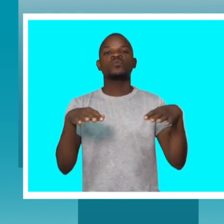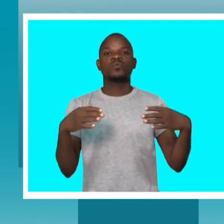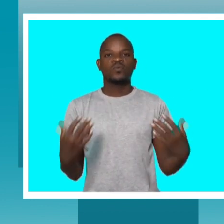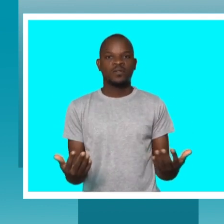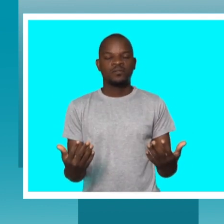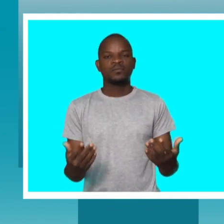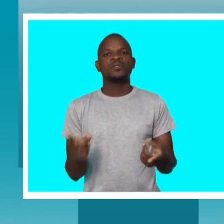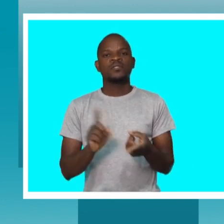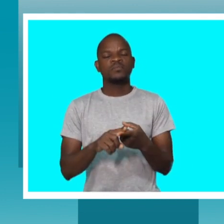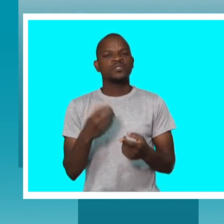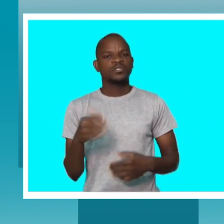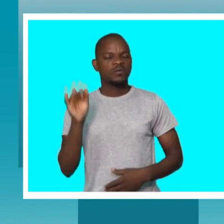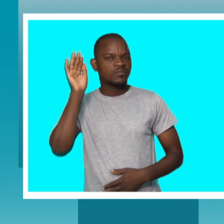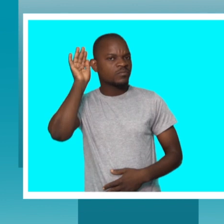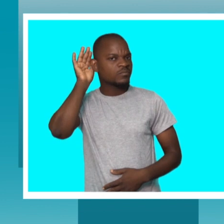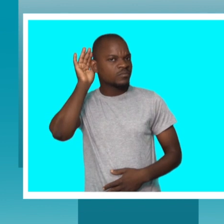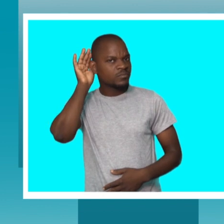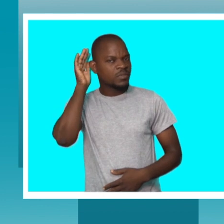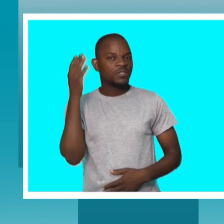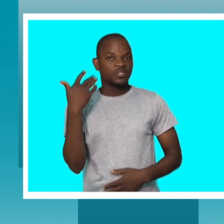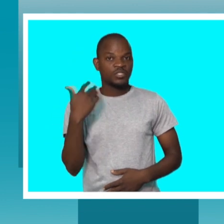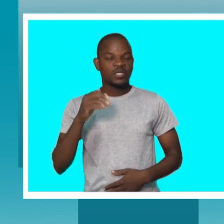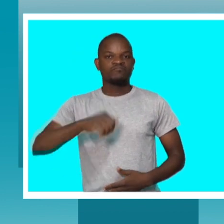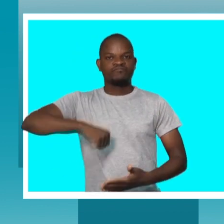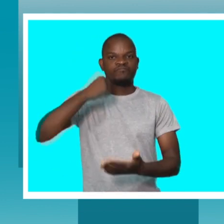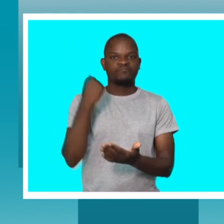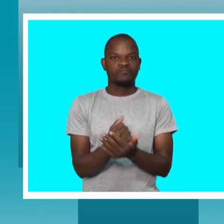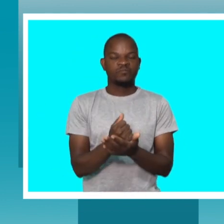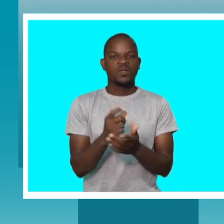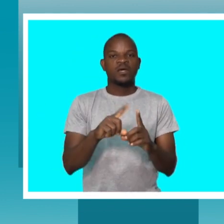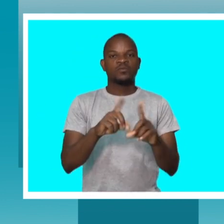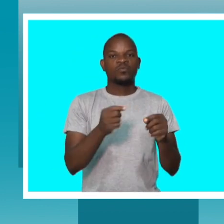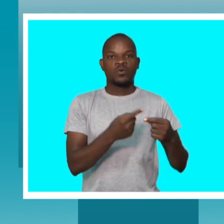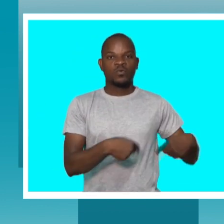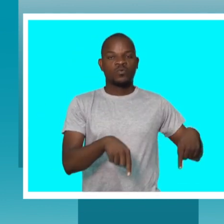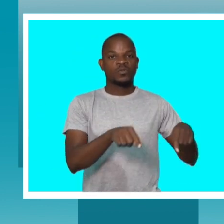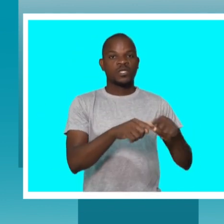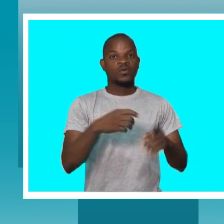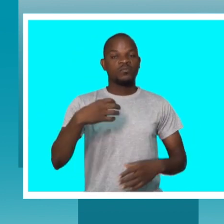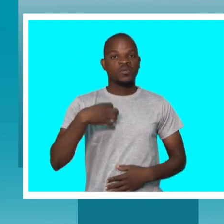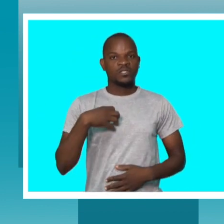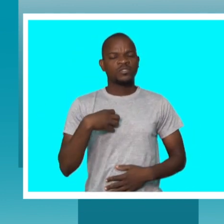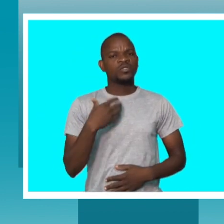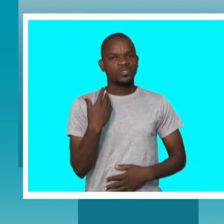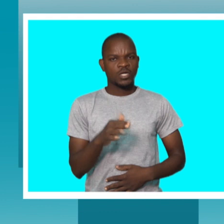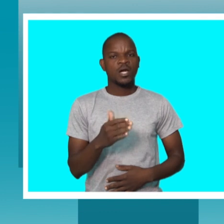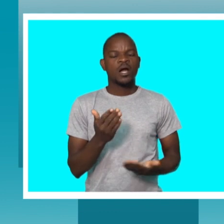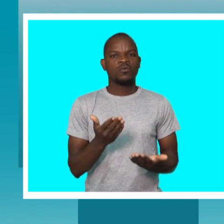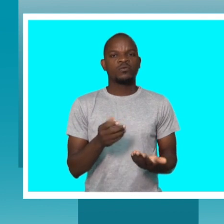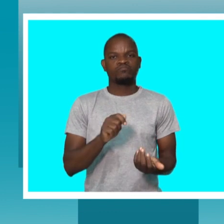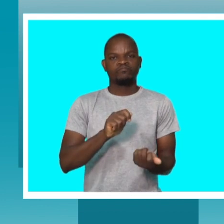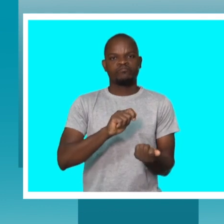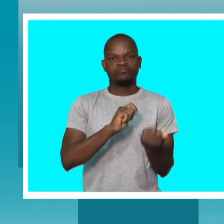Temos informação agora de que já foi aprovado ao nível do Conselho de Ministros e que está na fase de